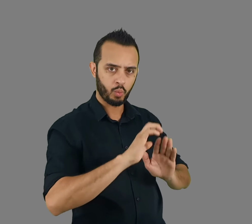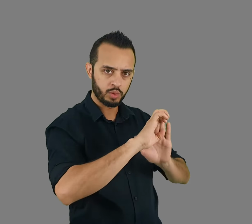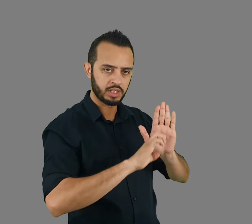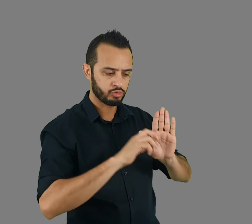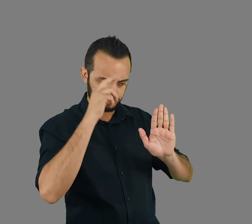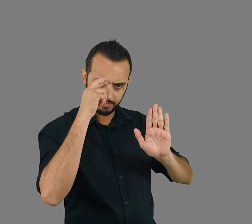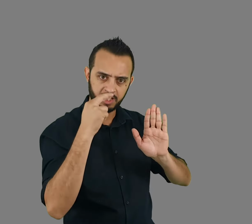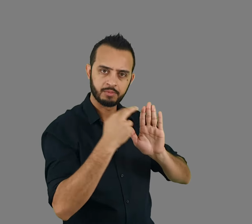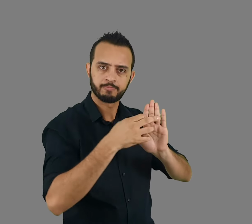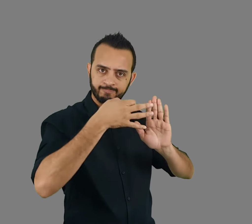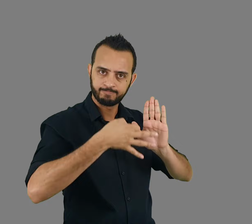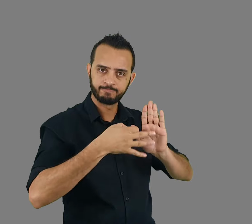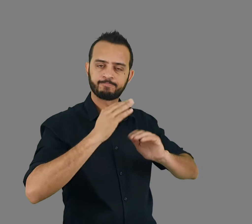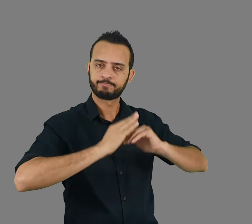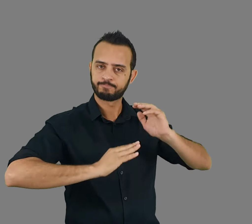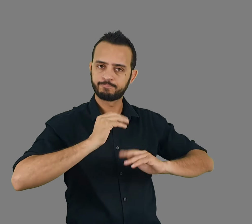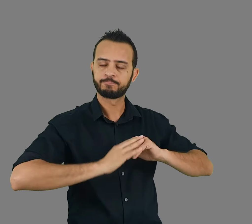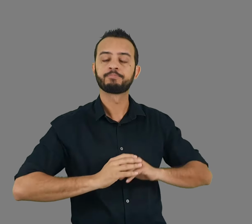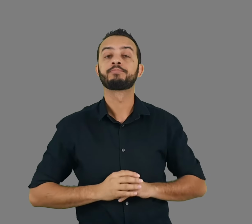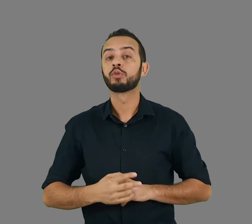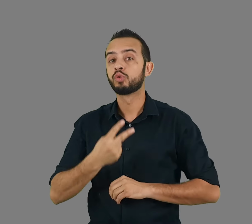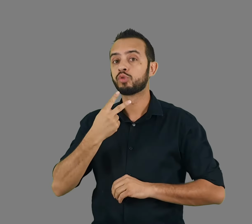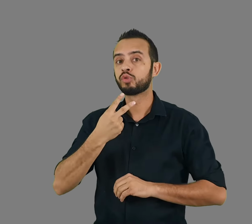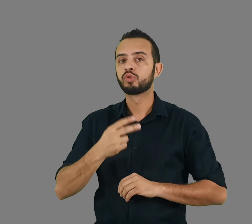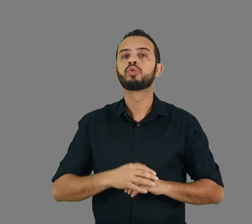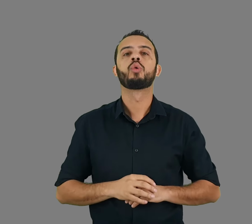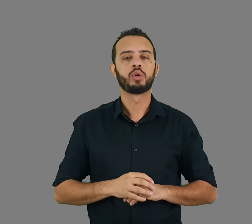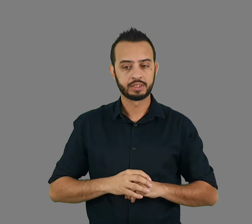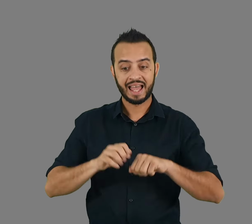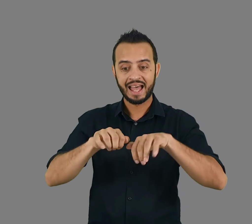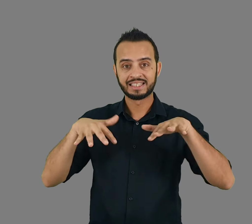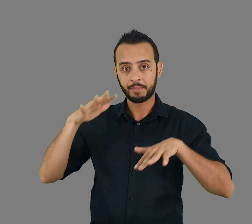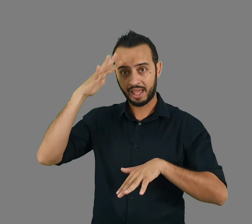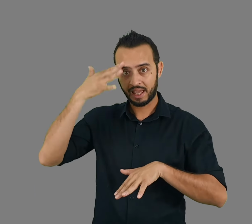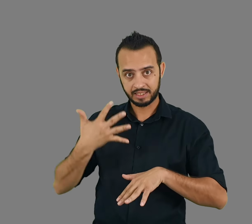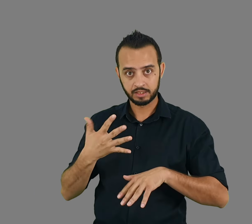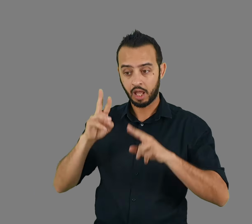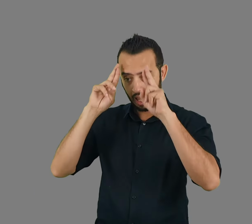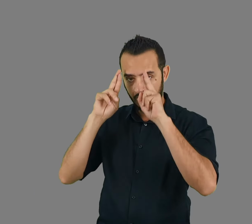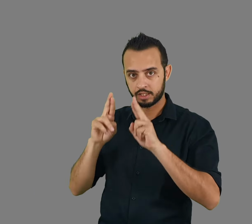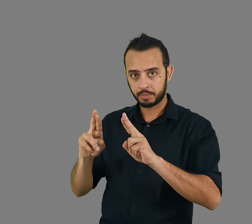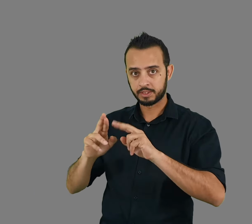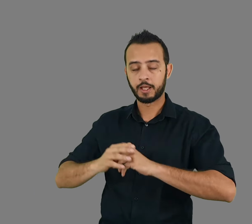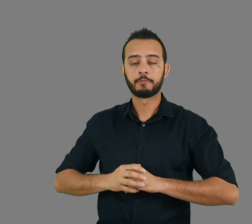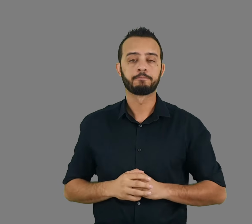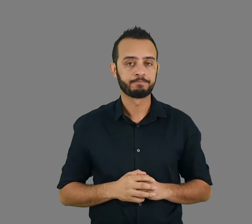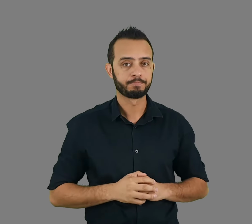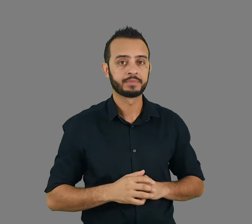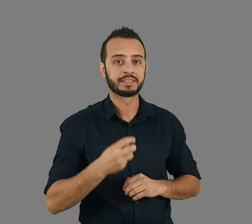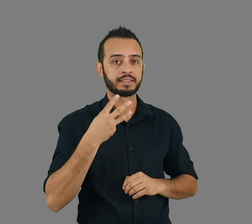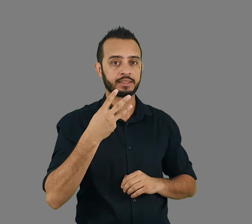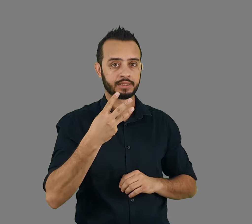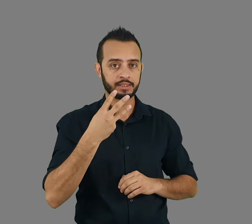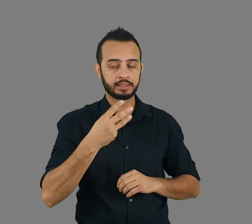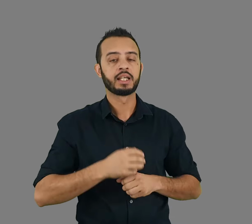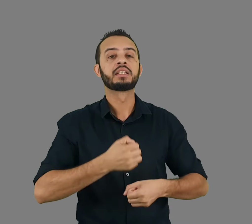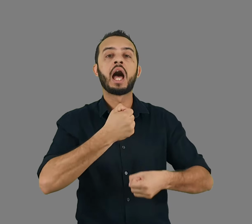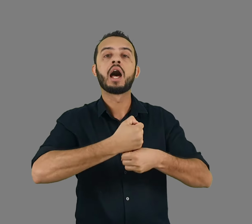estatuto. 2. Respeitar e cumprir as decisões da Assembleia Geral. 3. Zelar pelo bom nome da